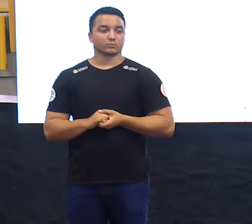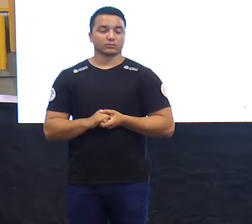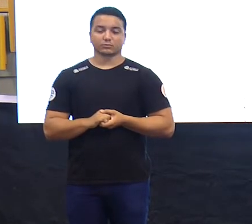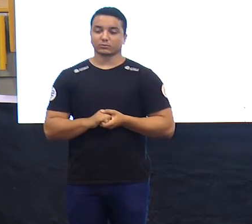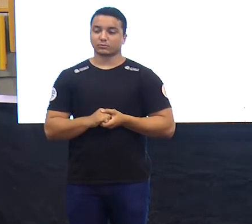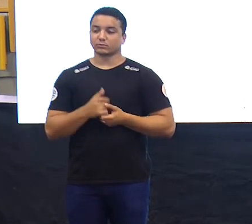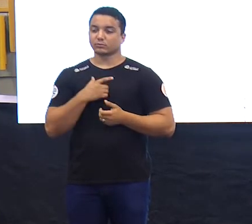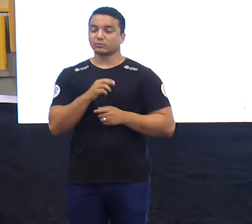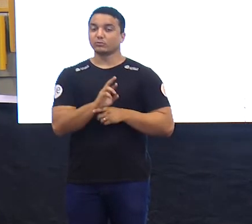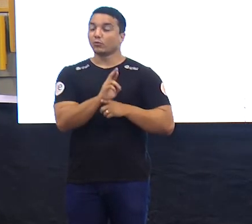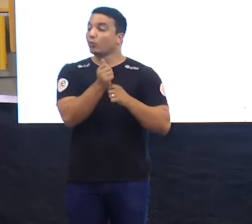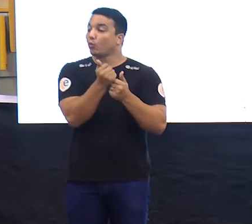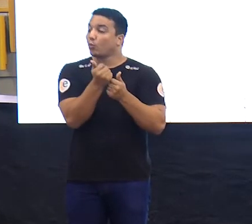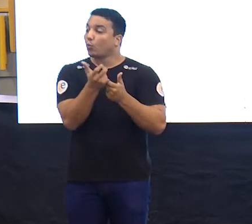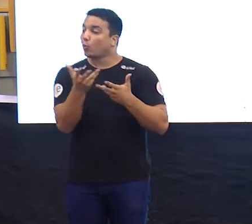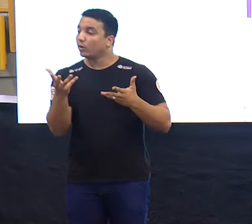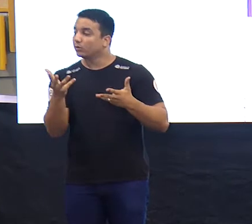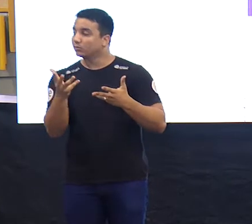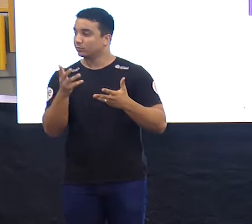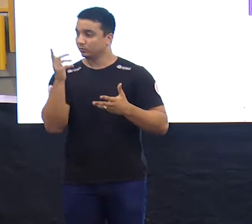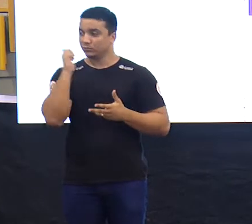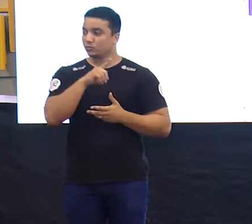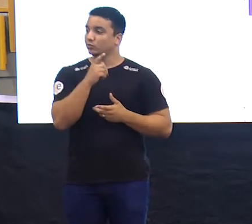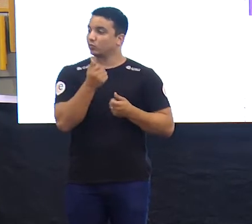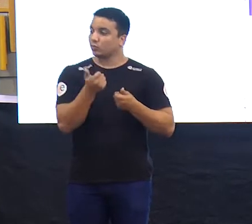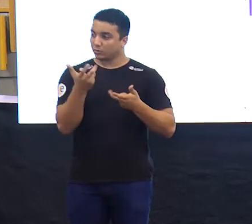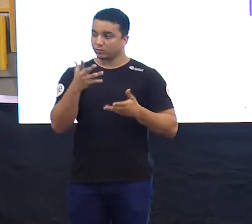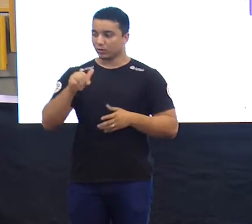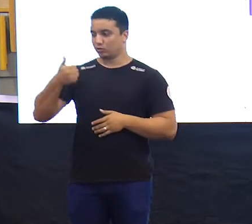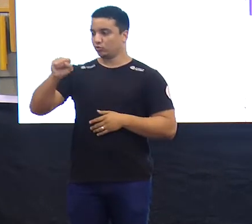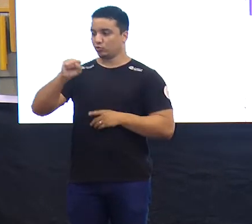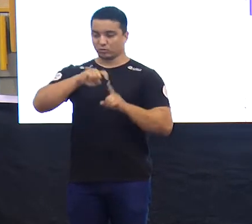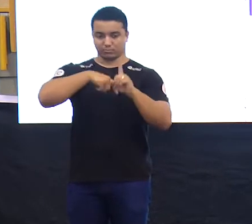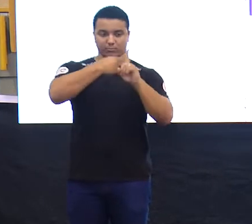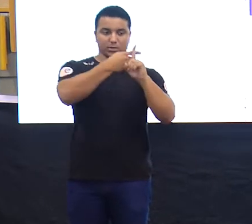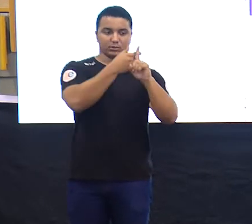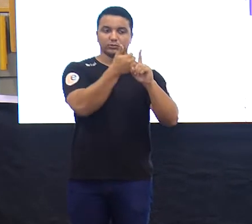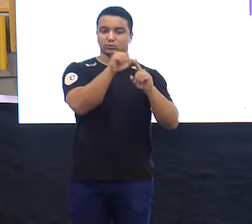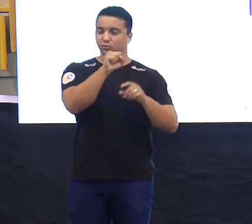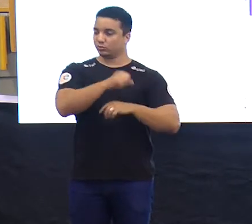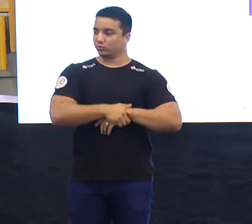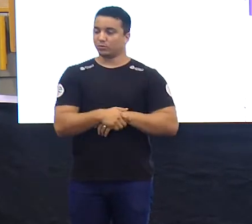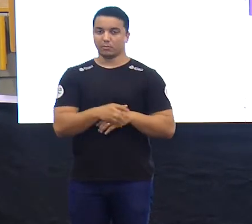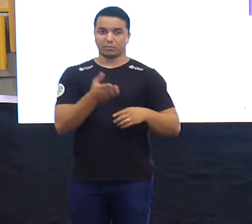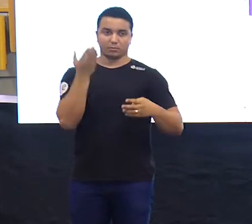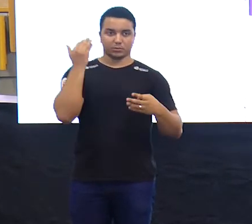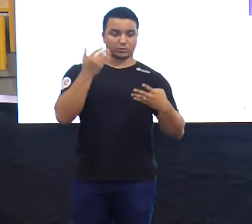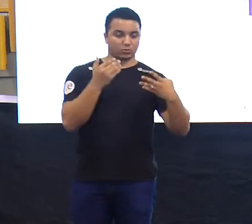Quantos pontos a mais ela fez? 18. Então, quando eu pergunto qual é o percentual